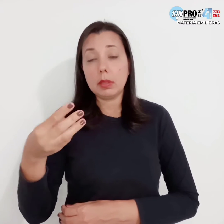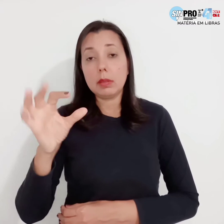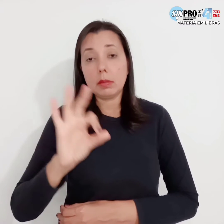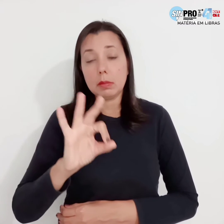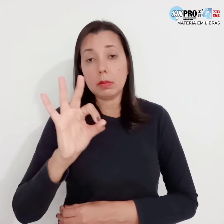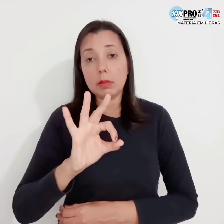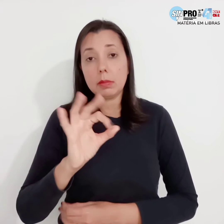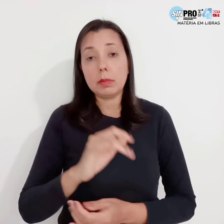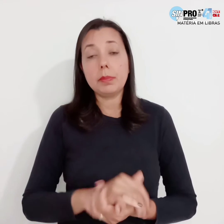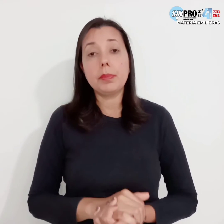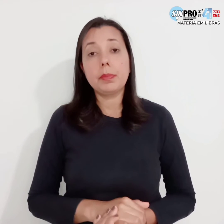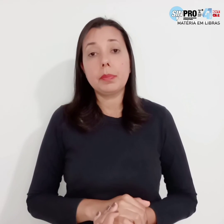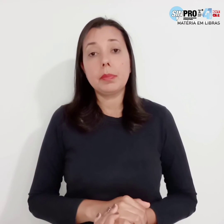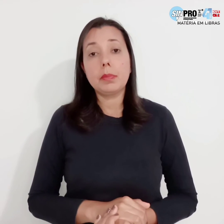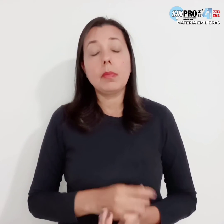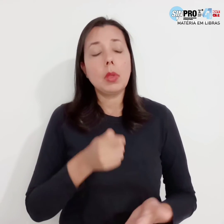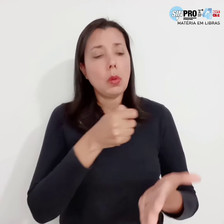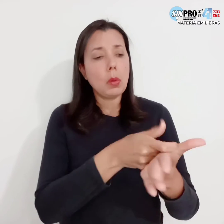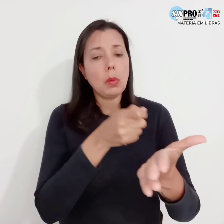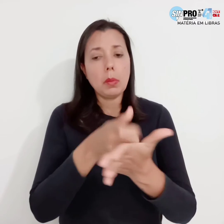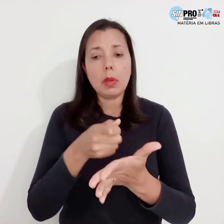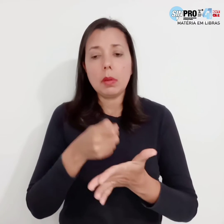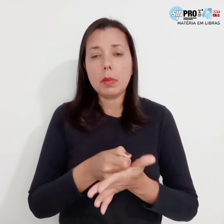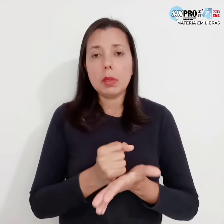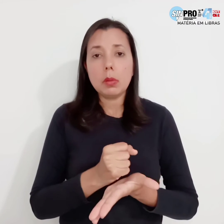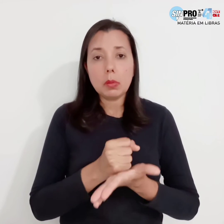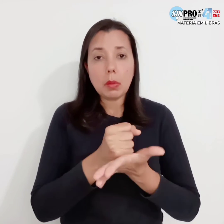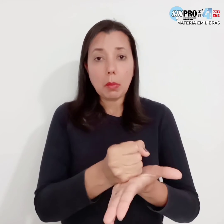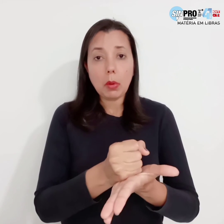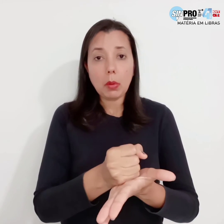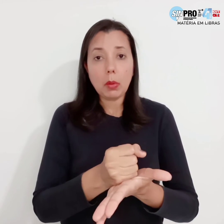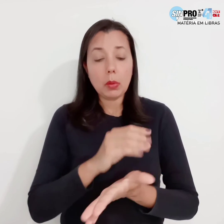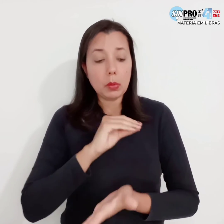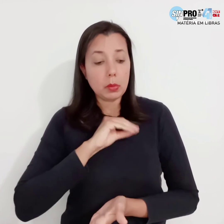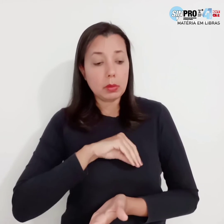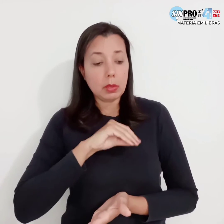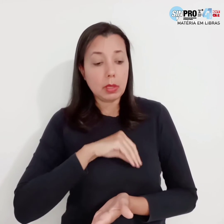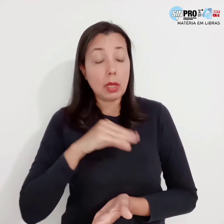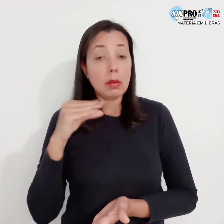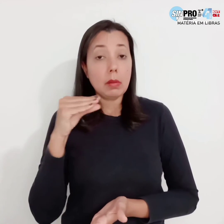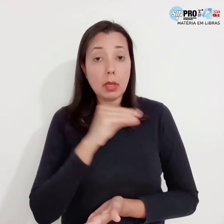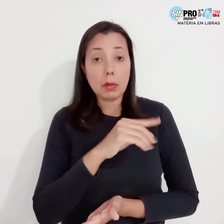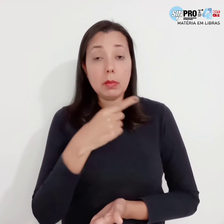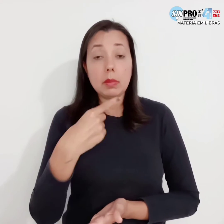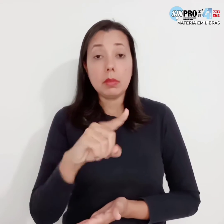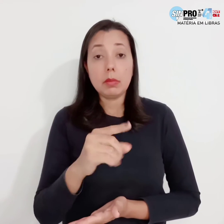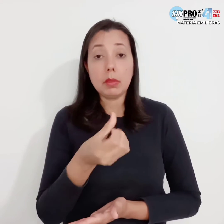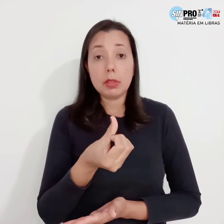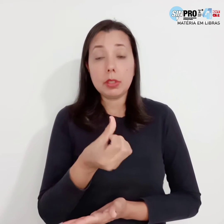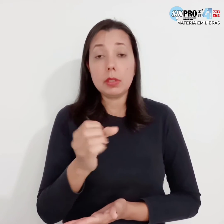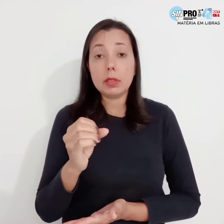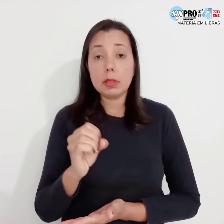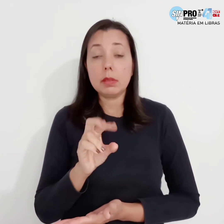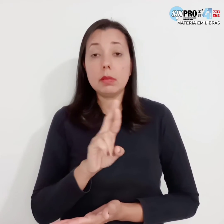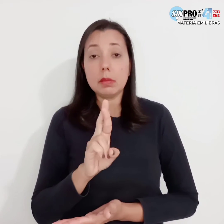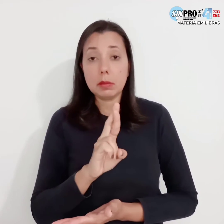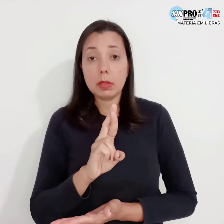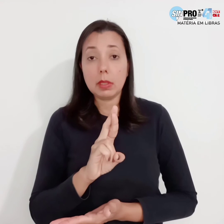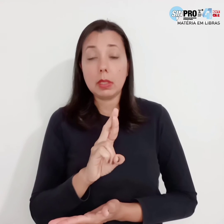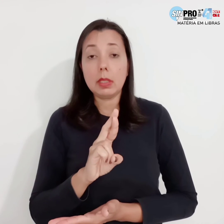12,83%. O pagamento do auxílio emergencial, que foi de R$ 600 em abril